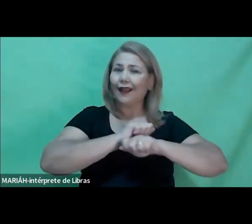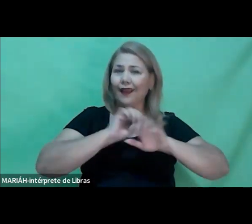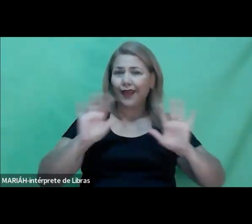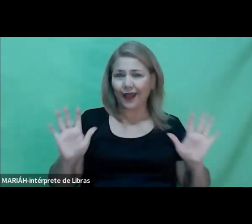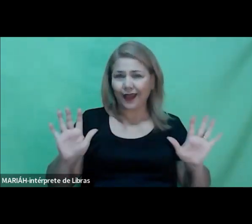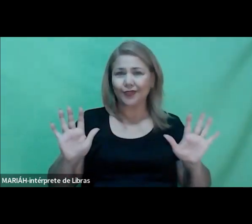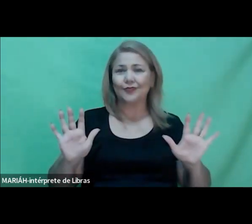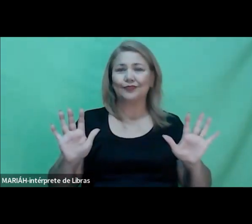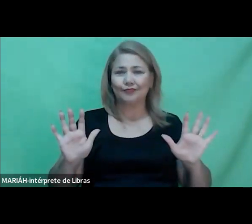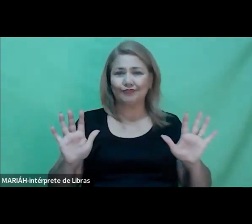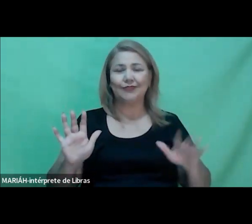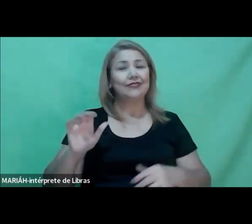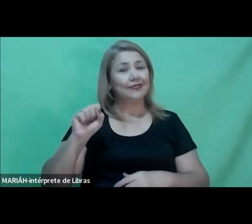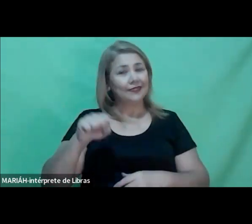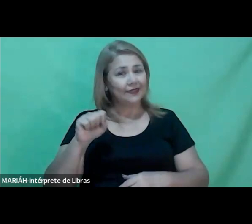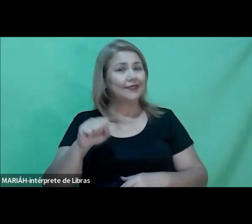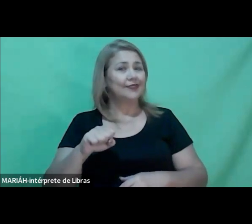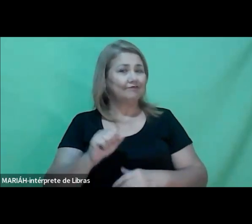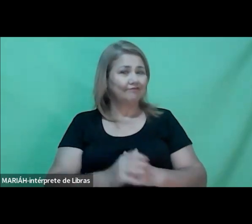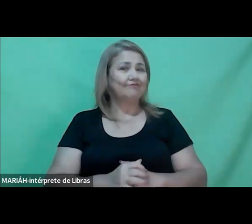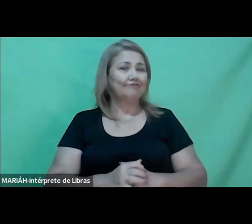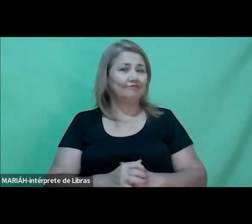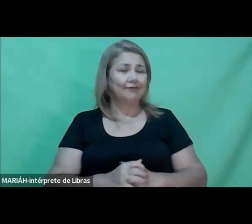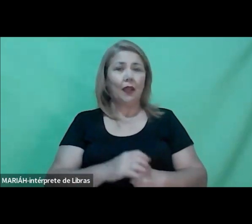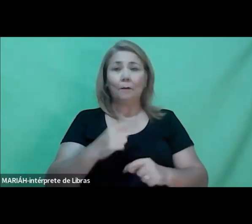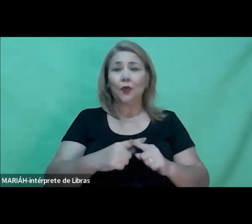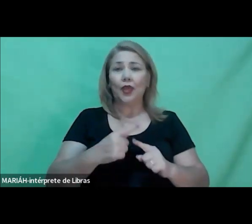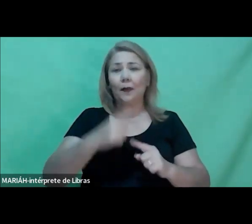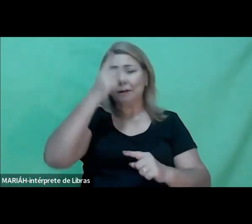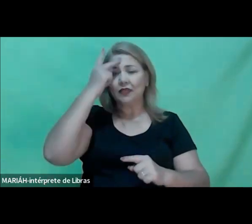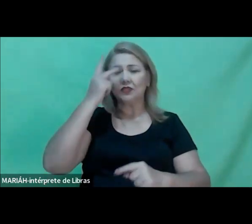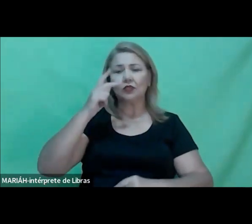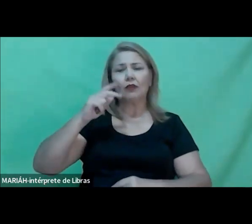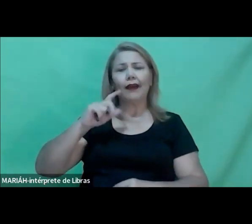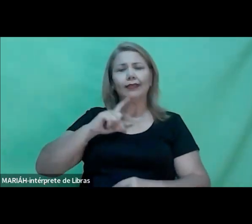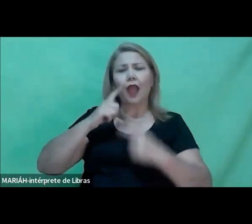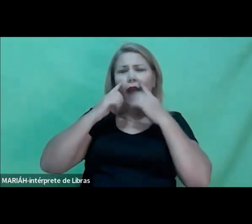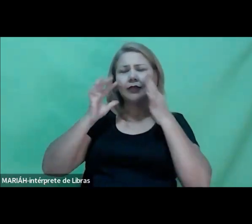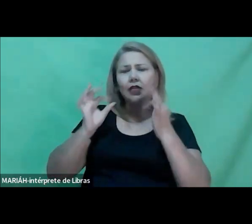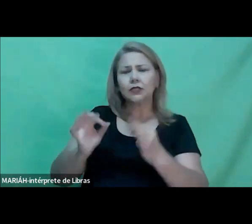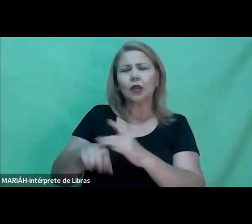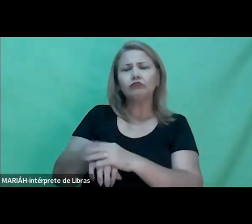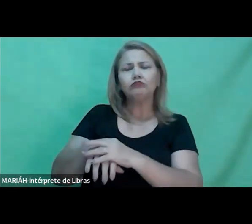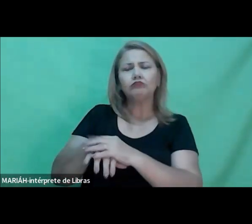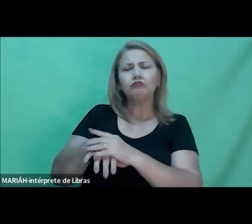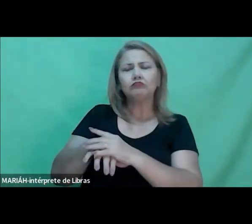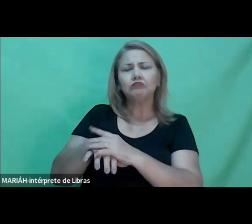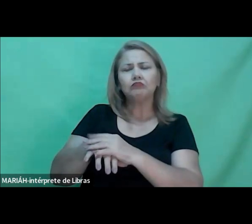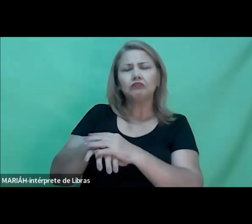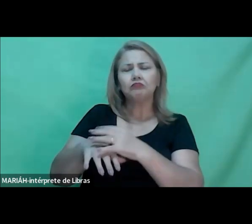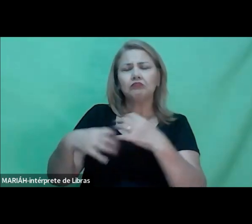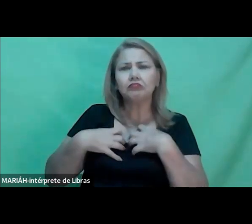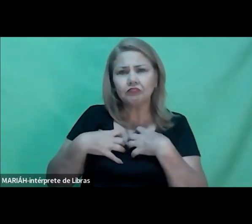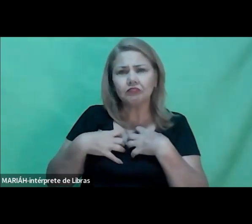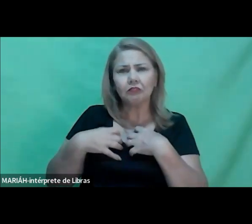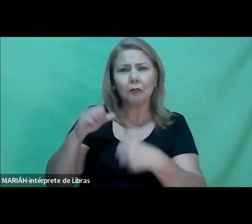llegan a la persona sol llega como como cortes bruscos en su contacto con el entorno y y quedan como y